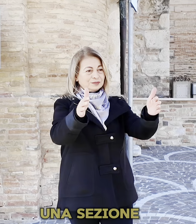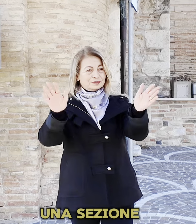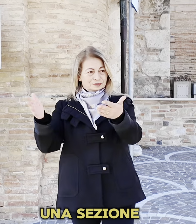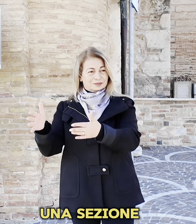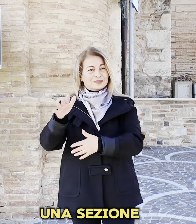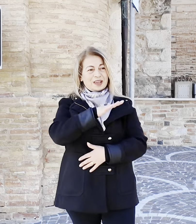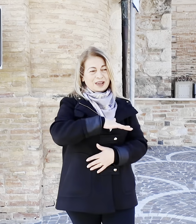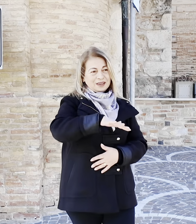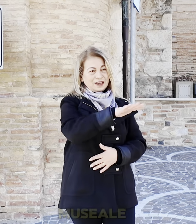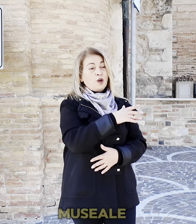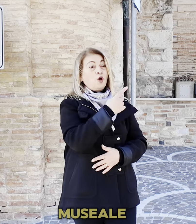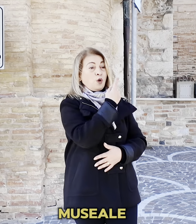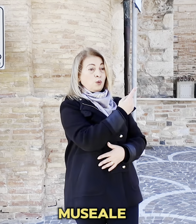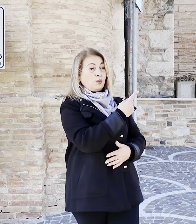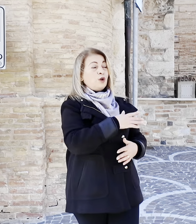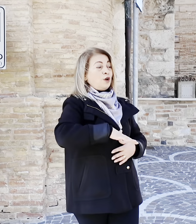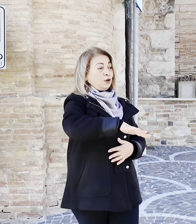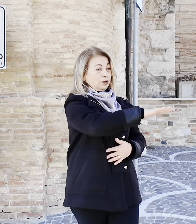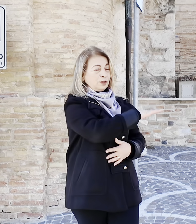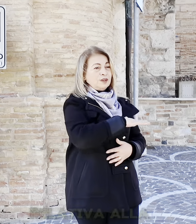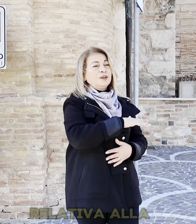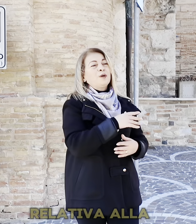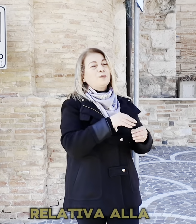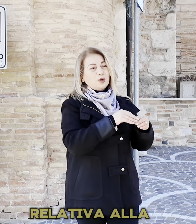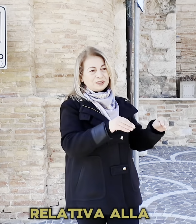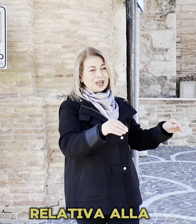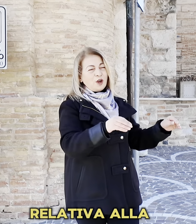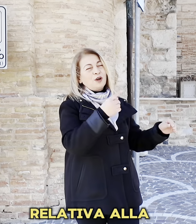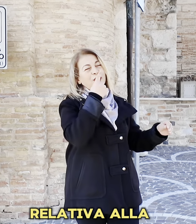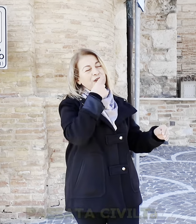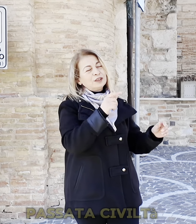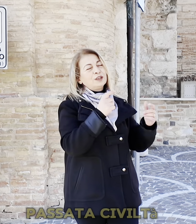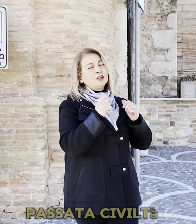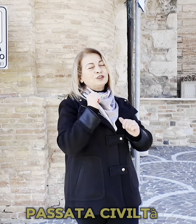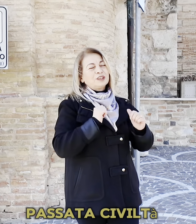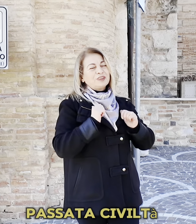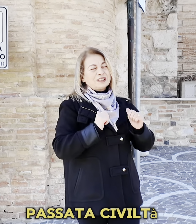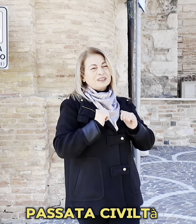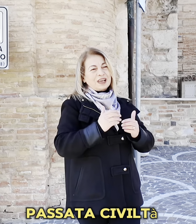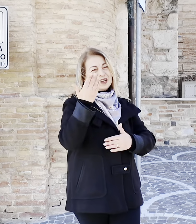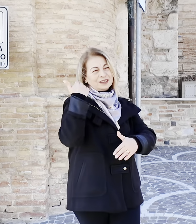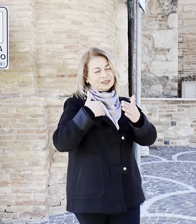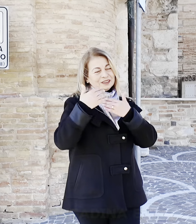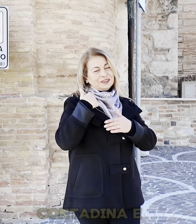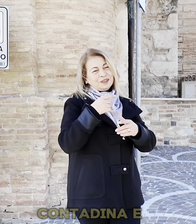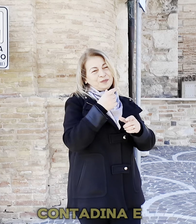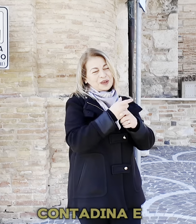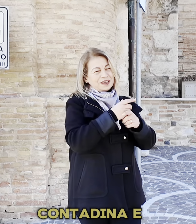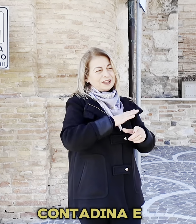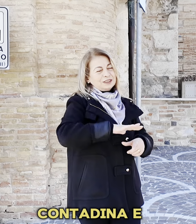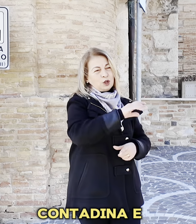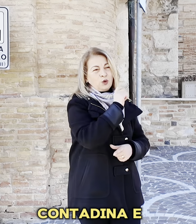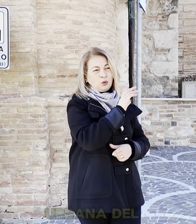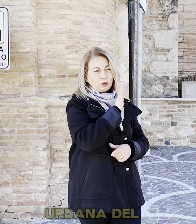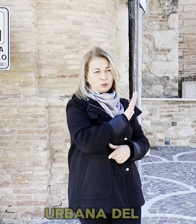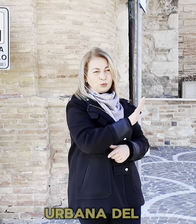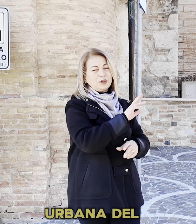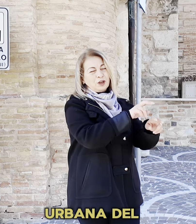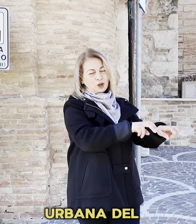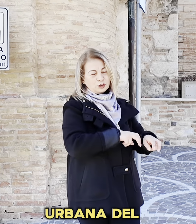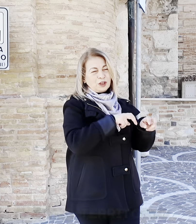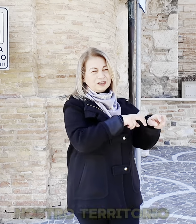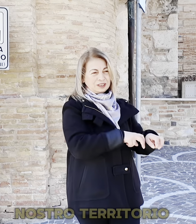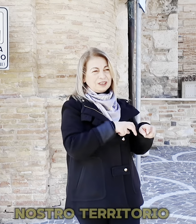Una sezione museale relativa alla passata civiltà contadina e